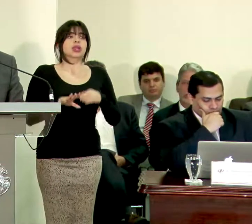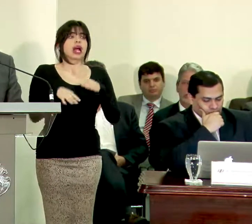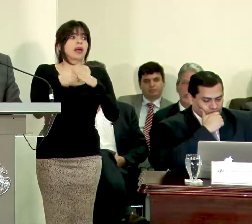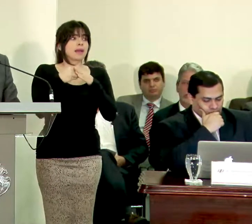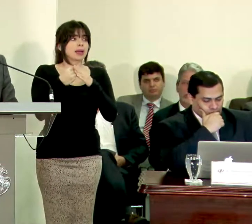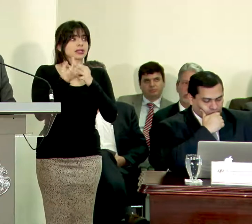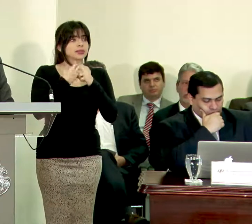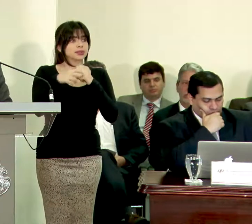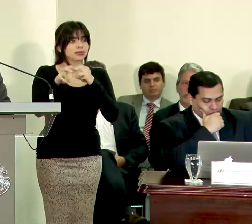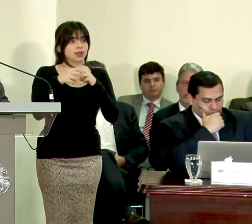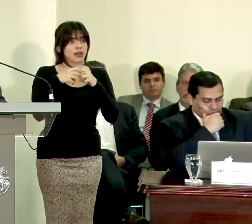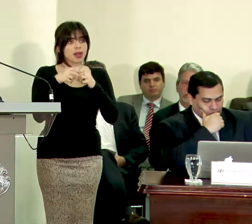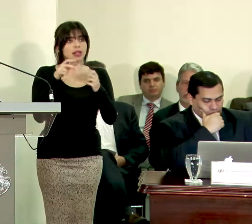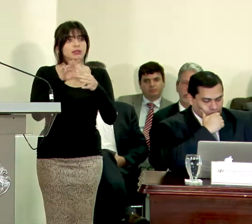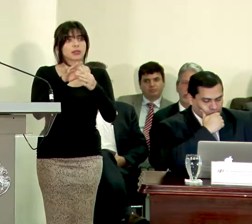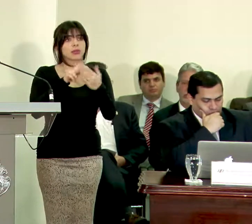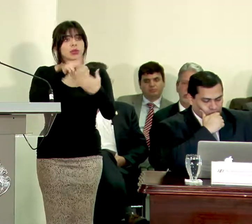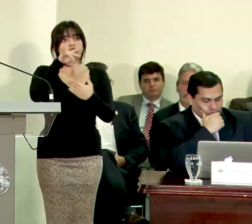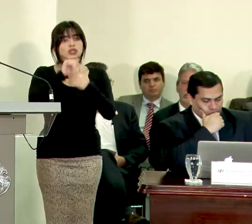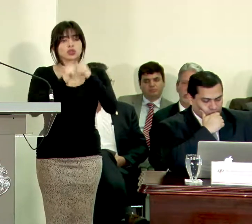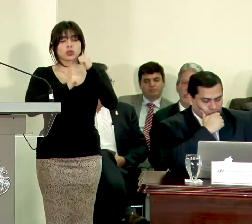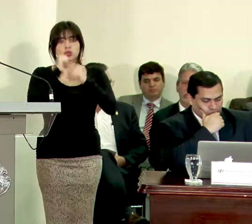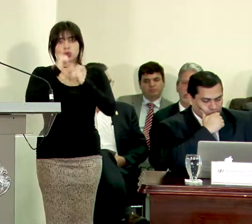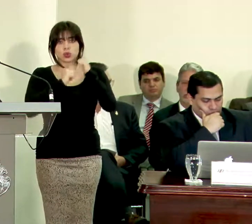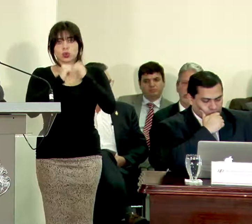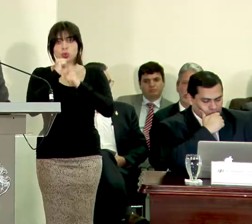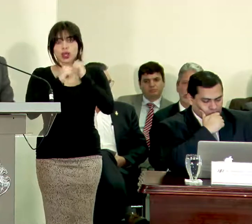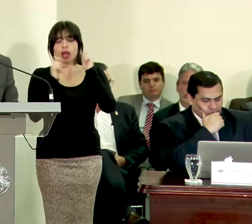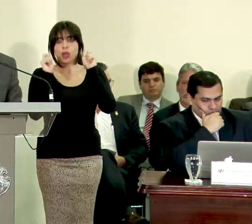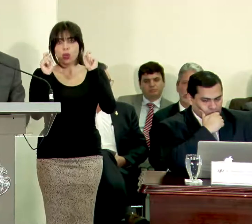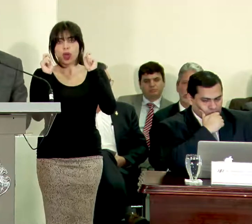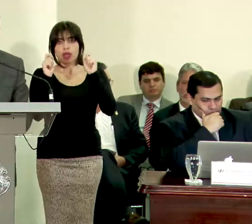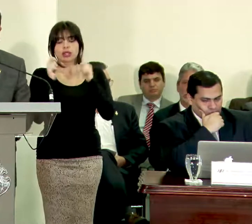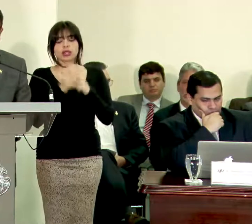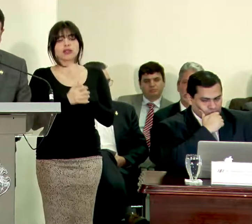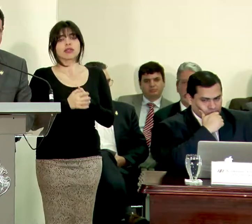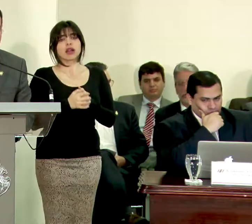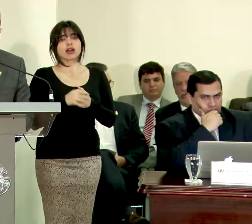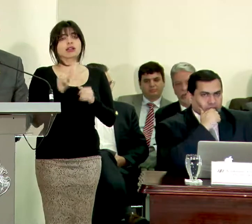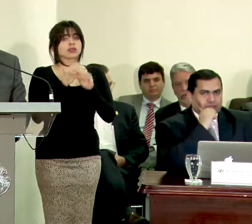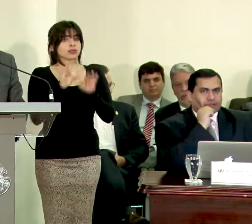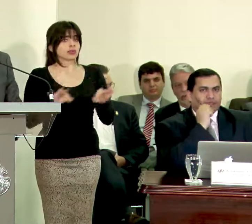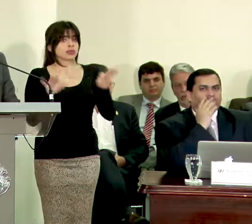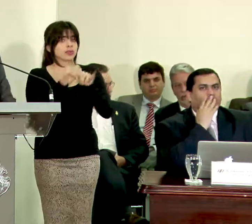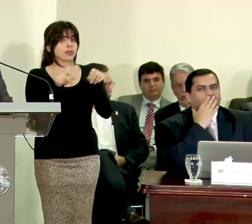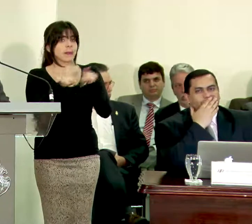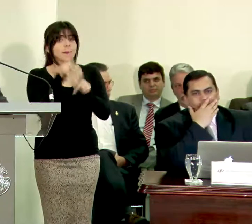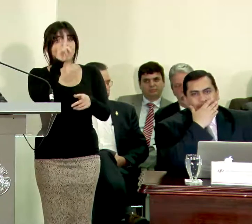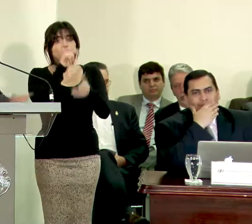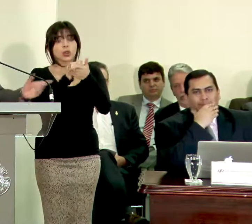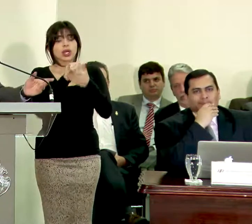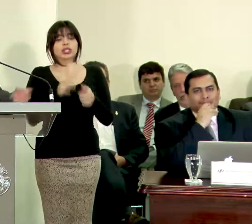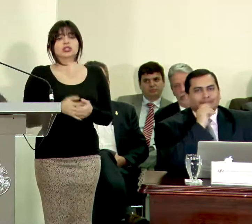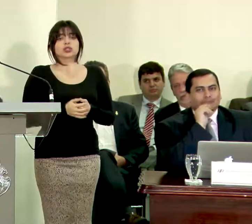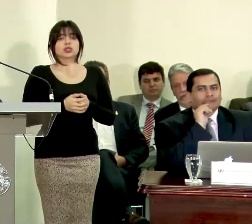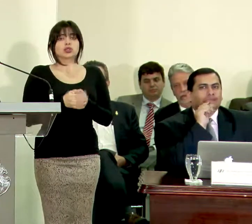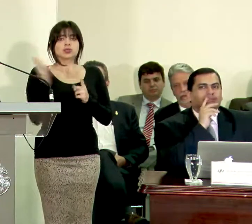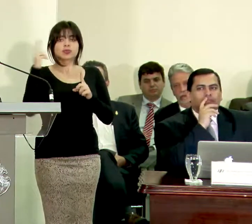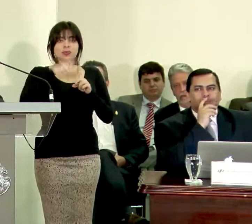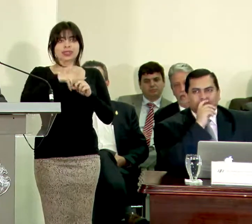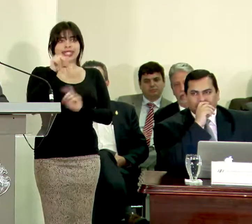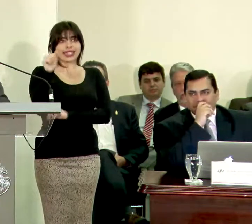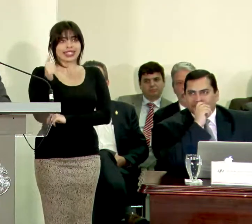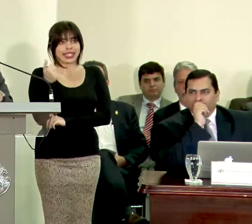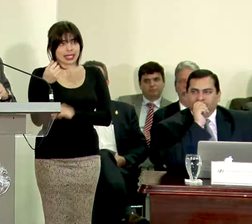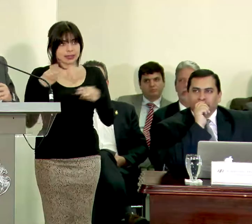de transferencias a proyectos de infraestructura educativa que son significativos. Por ello, se adoptan